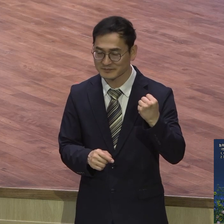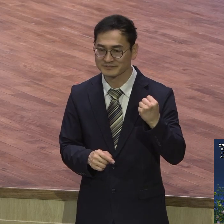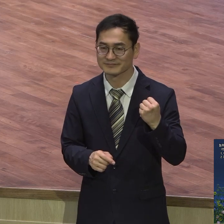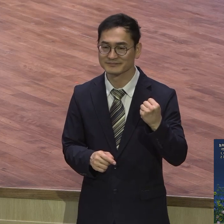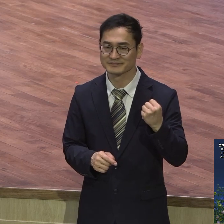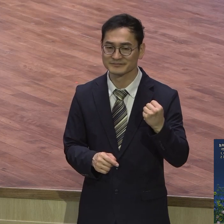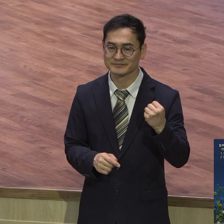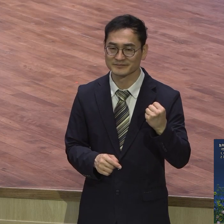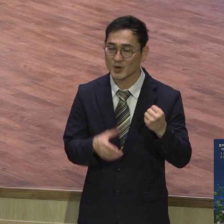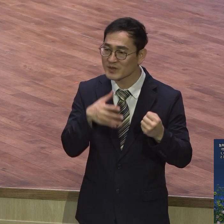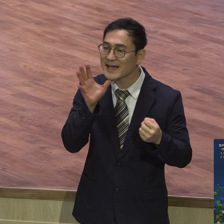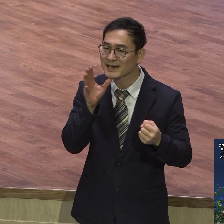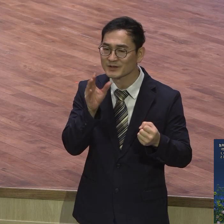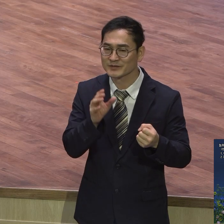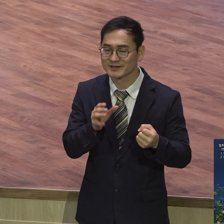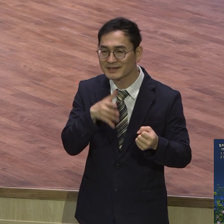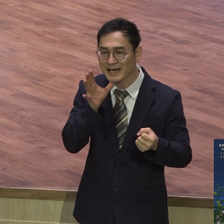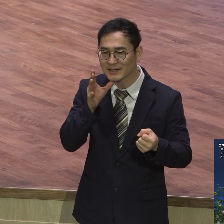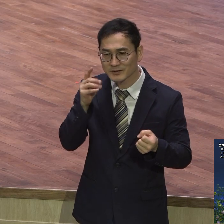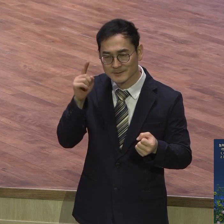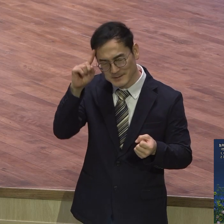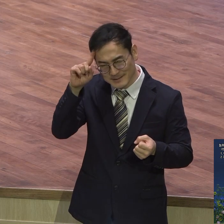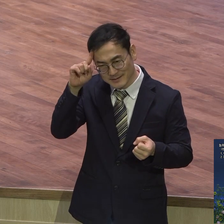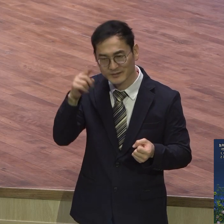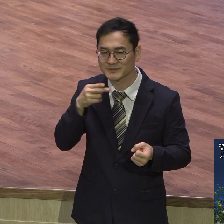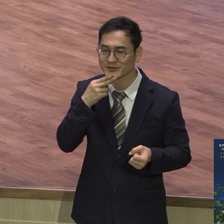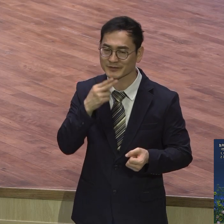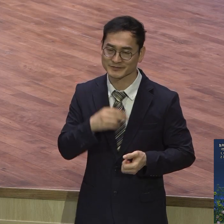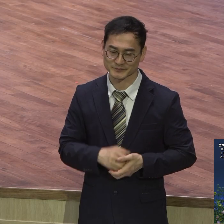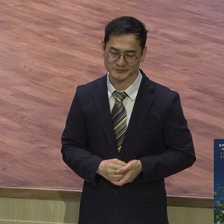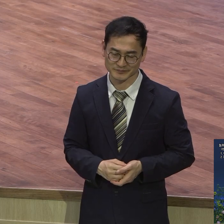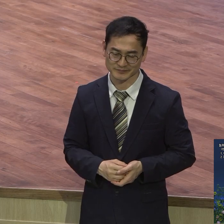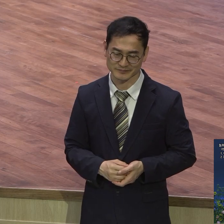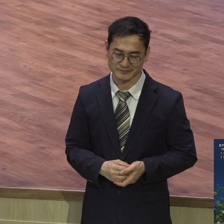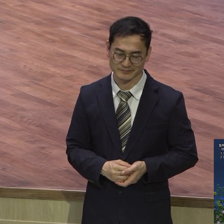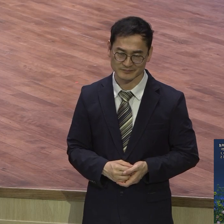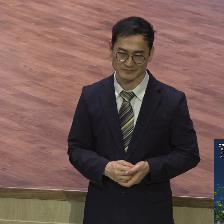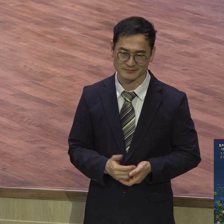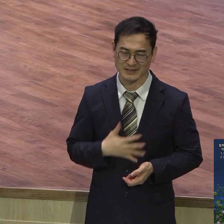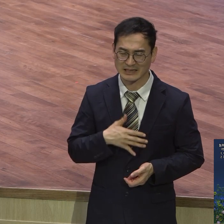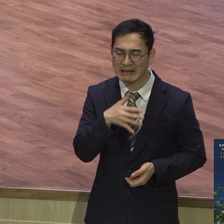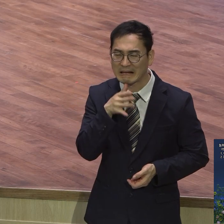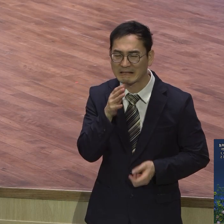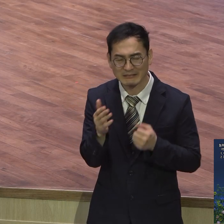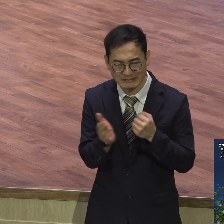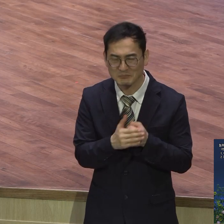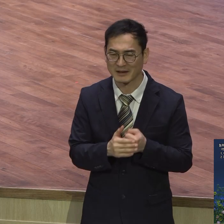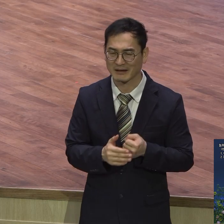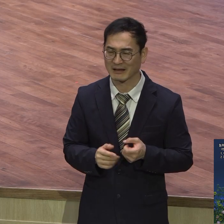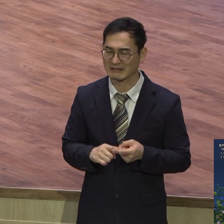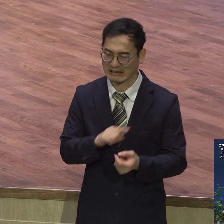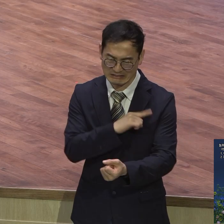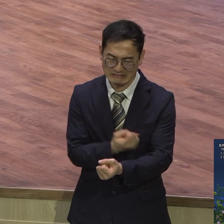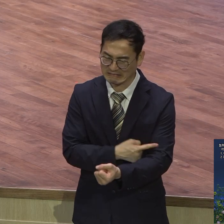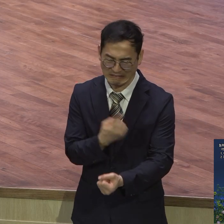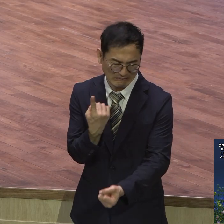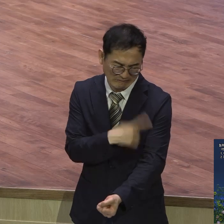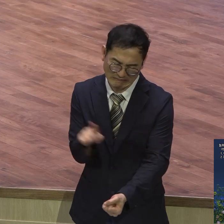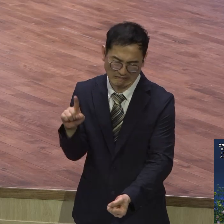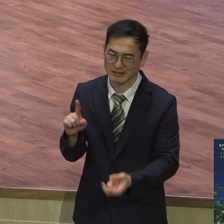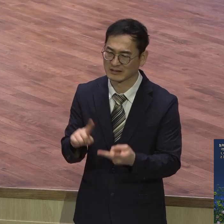실상이 현실이에요 현실 믿으시기 바랍니다 아이고 나는 나이가 많았어 아이고 나는 능력이 없었어 아이고 나는